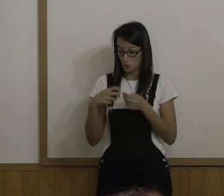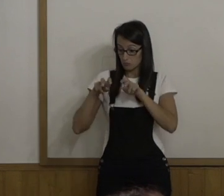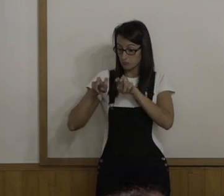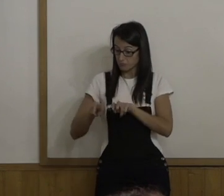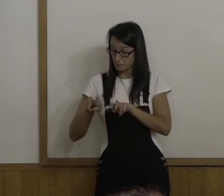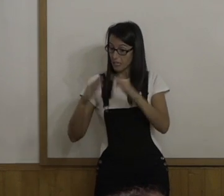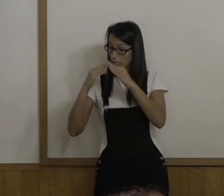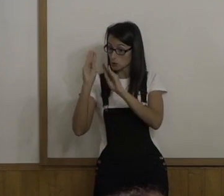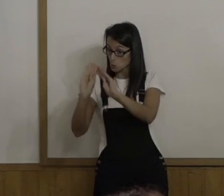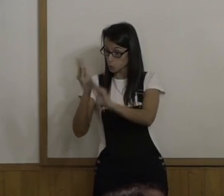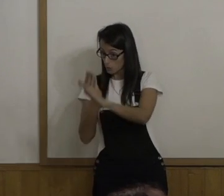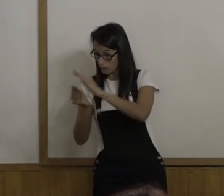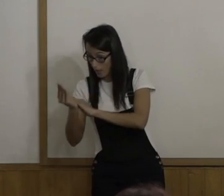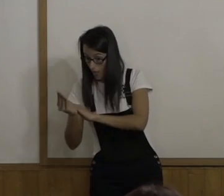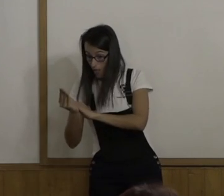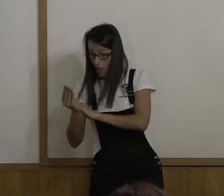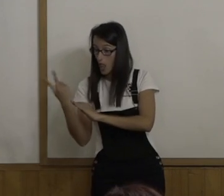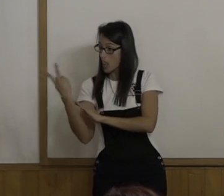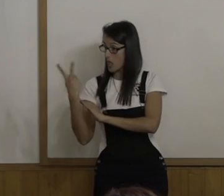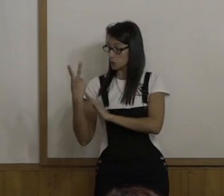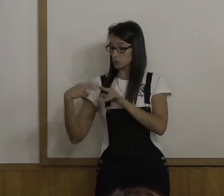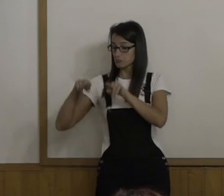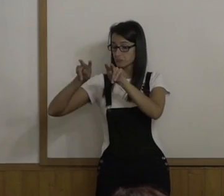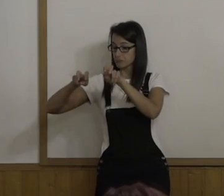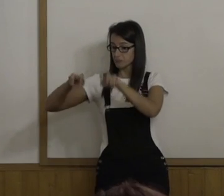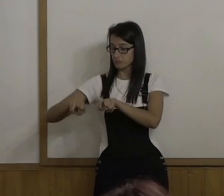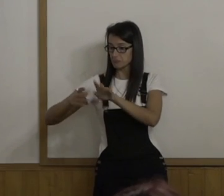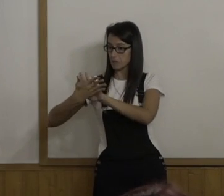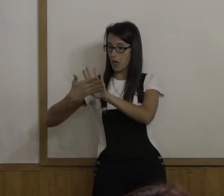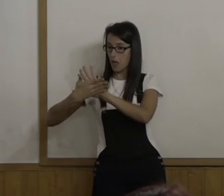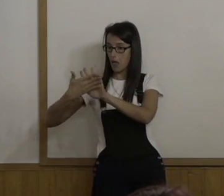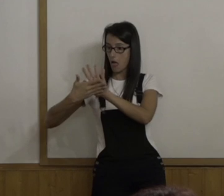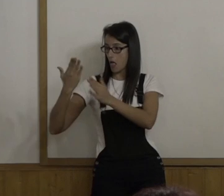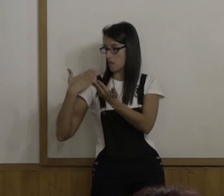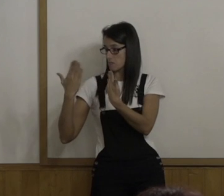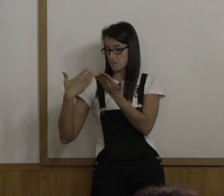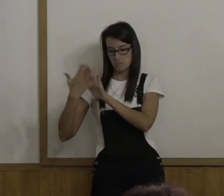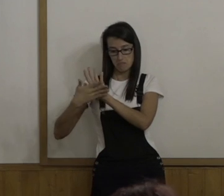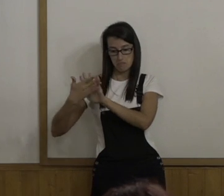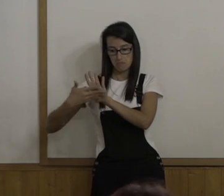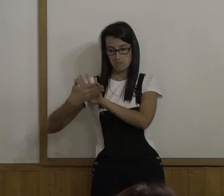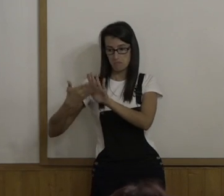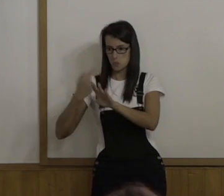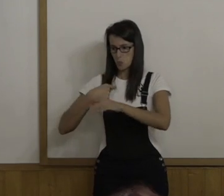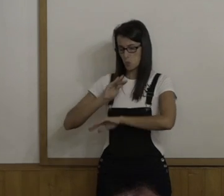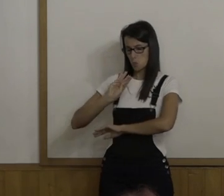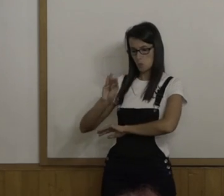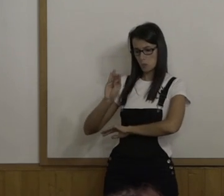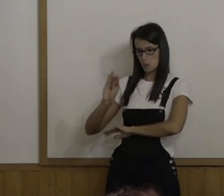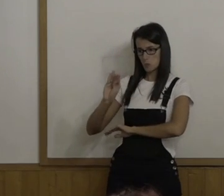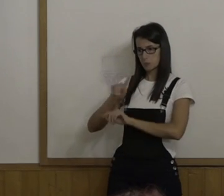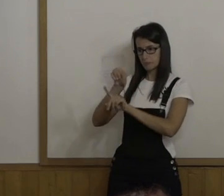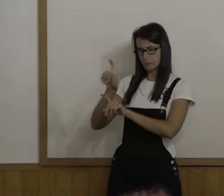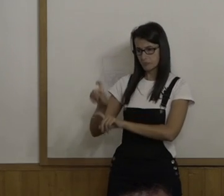y estábamos teniendo una conversación donde yo le iba preguntando algunas cosas